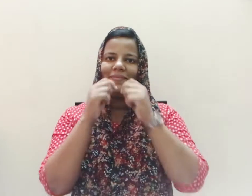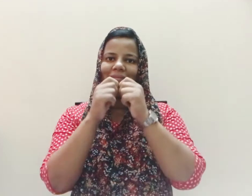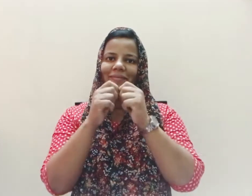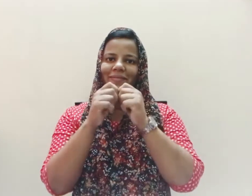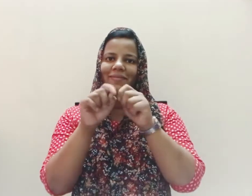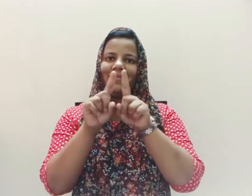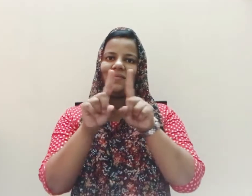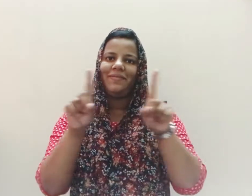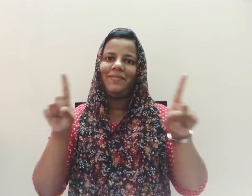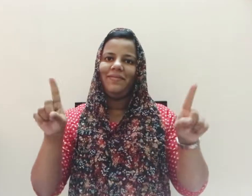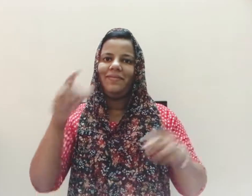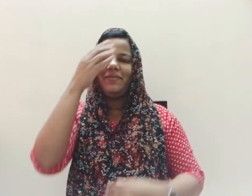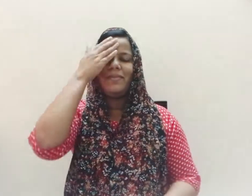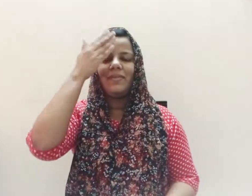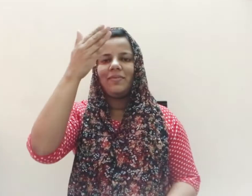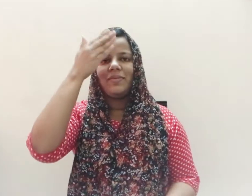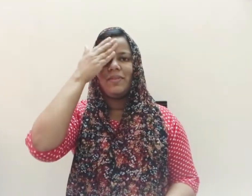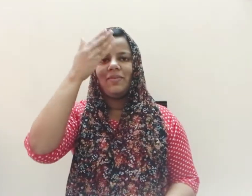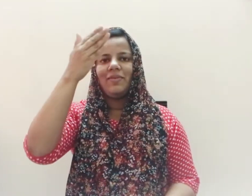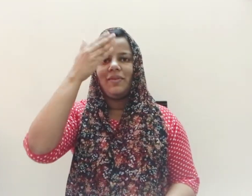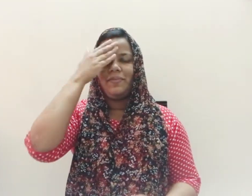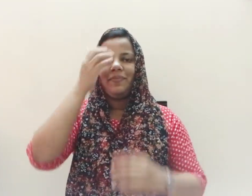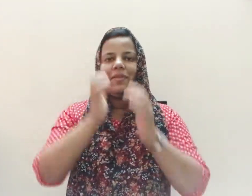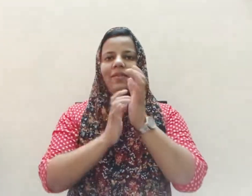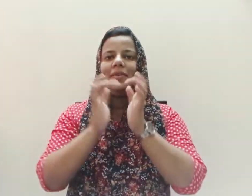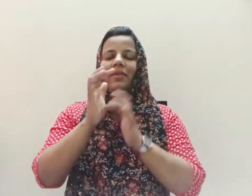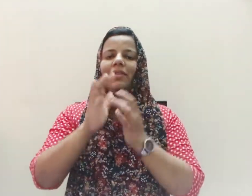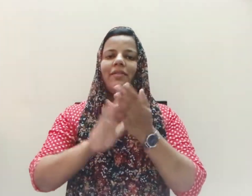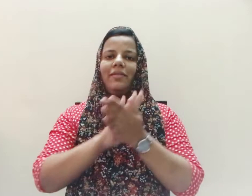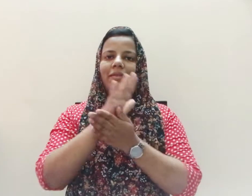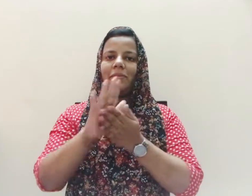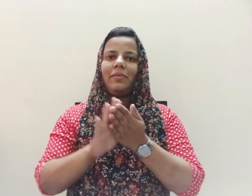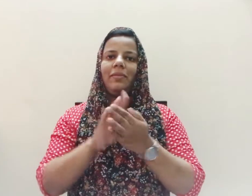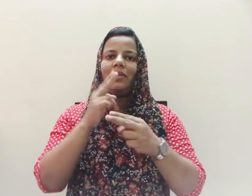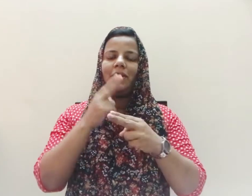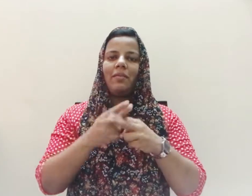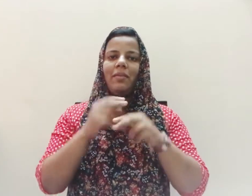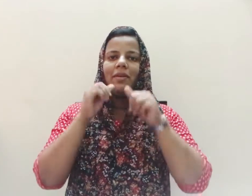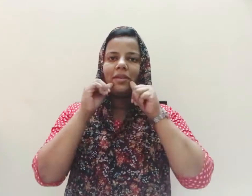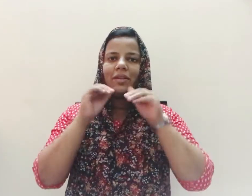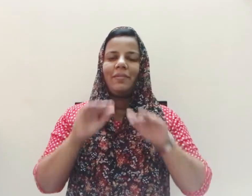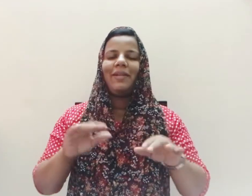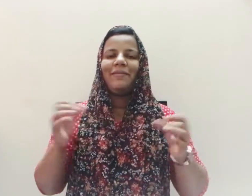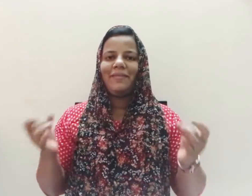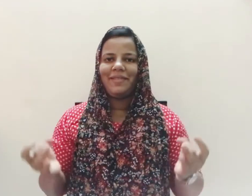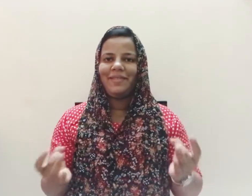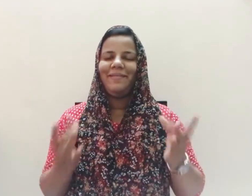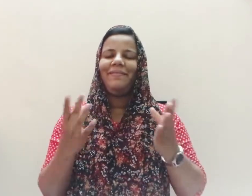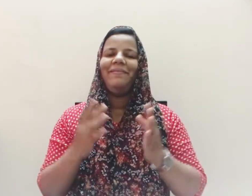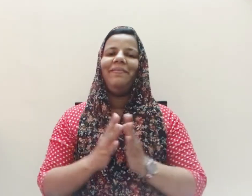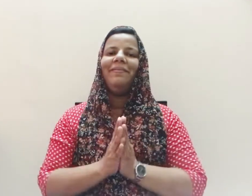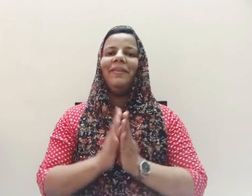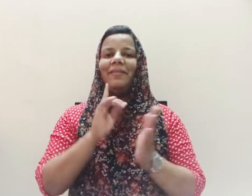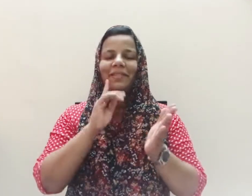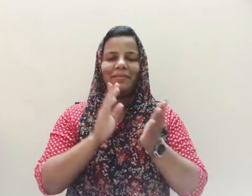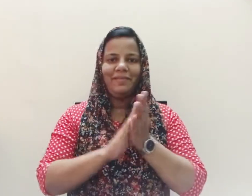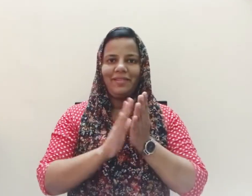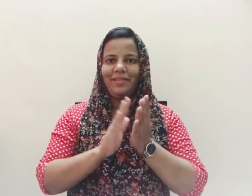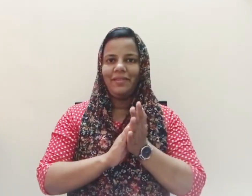പ്രൈസ് ദി ലോർഡ്. ഹല്ലേലൂയ. സ്തോത്രം, സ്തോത്രം, സ്തോത്രം. കർത്താവിൻ്റെ അതിപരിശുദ്ധമായ തിരുനാമം ഈ അനുഗ്രഹിക്കപ്പെട്ട പ്രഭാതത്തിൽ